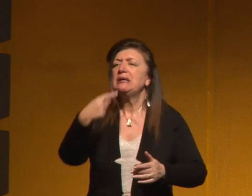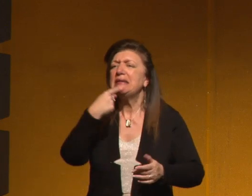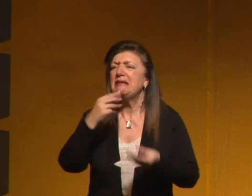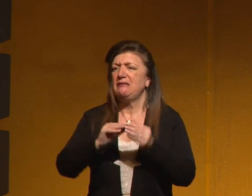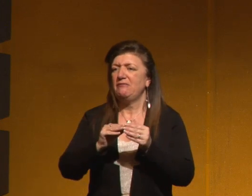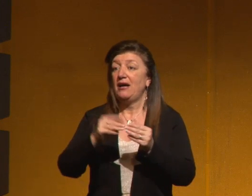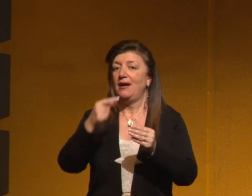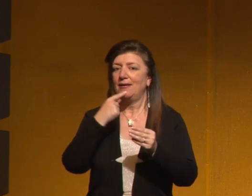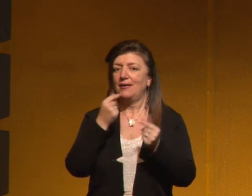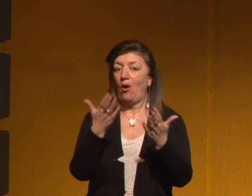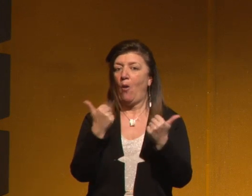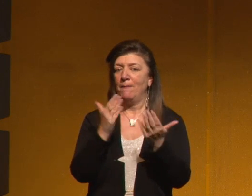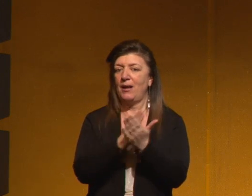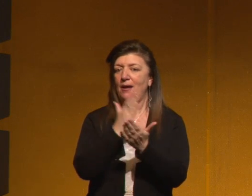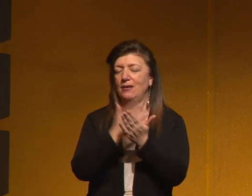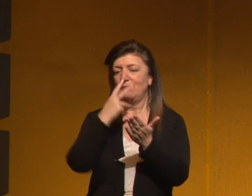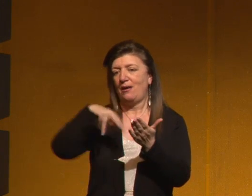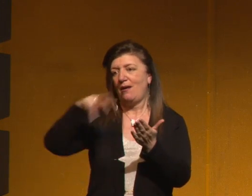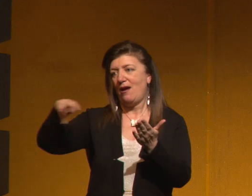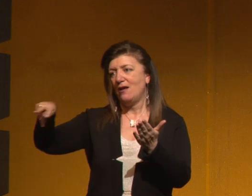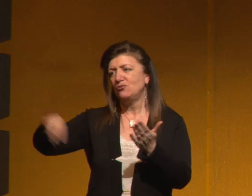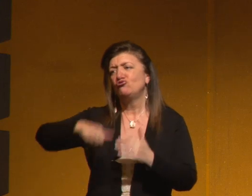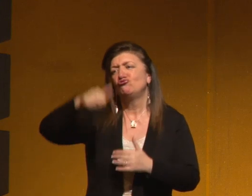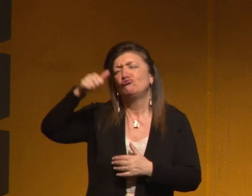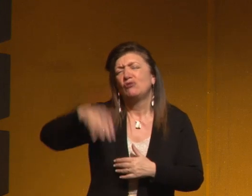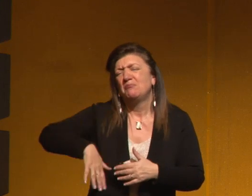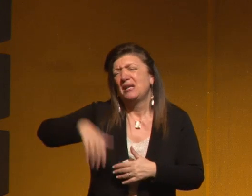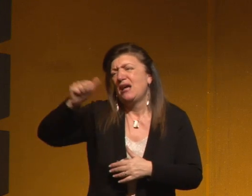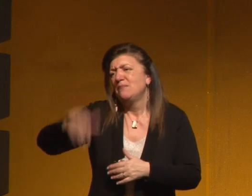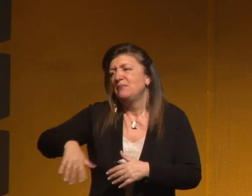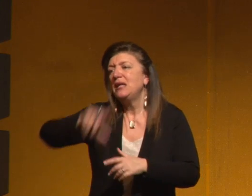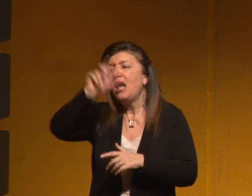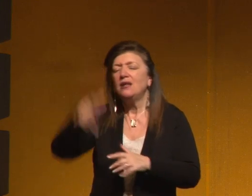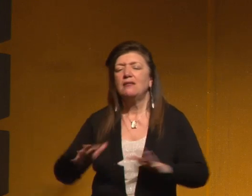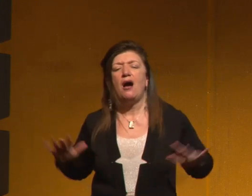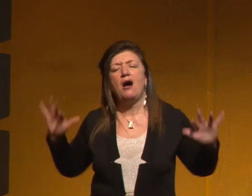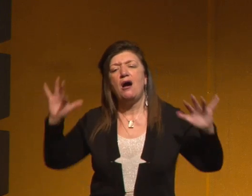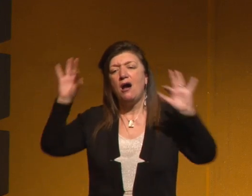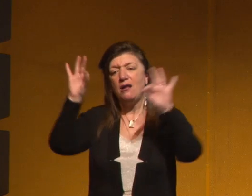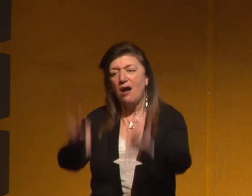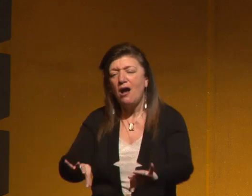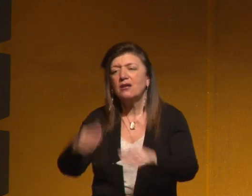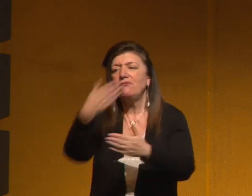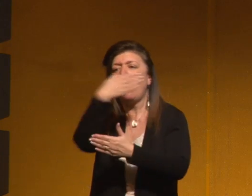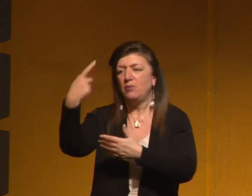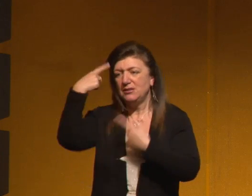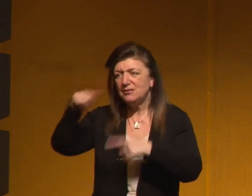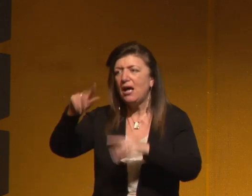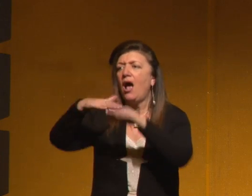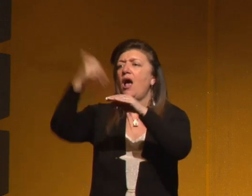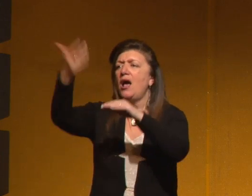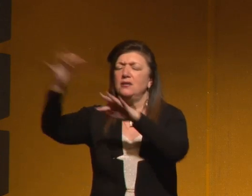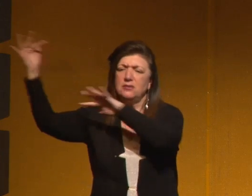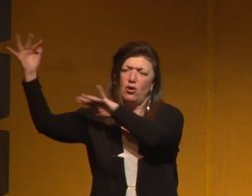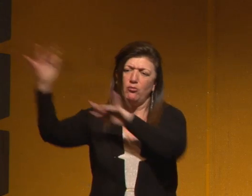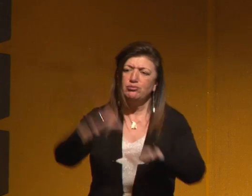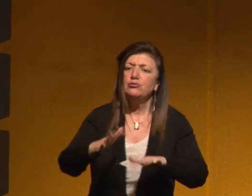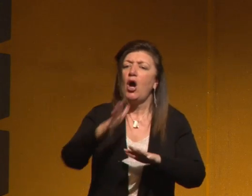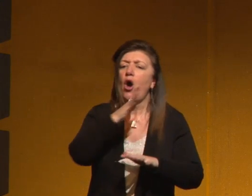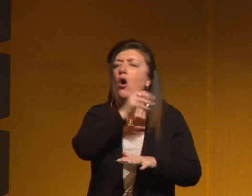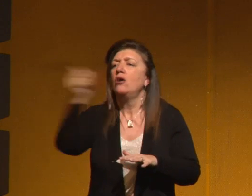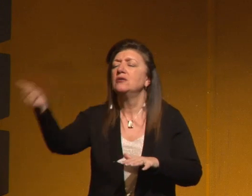le centinaia di migliaia di lettori che provenienti da tutta italia e anche come sanno gli albergatori anche dall'estero ogni anno a maggio